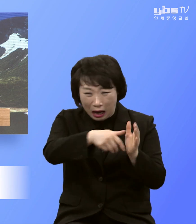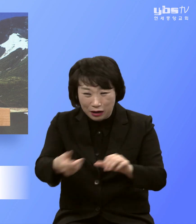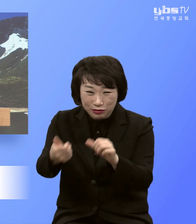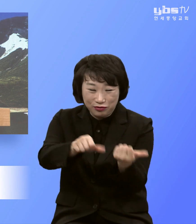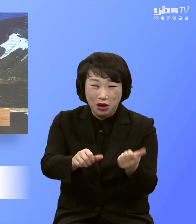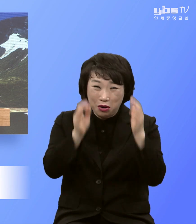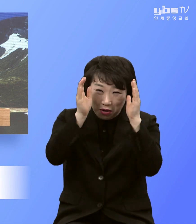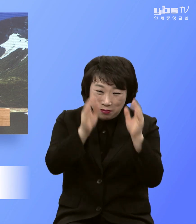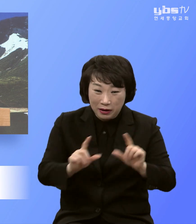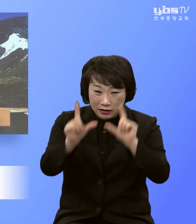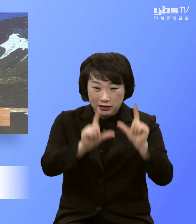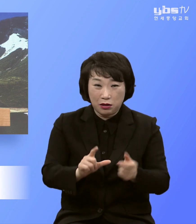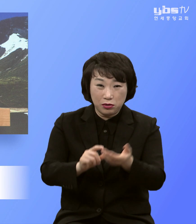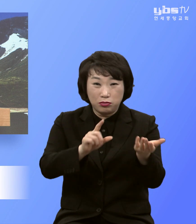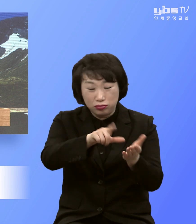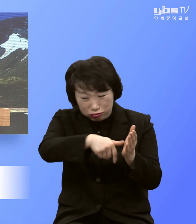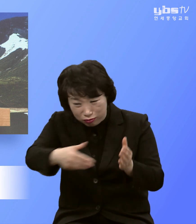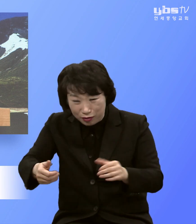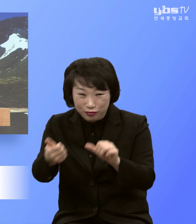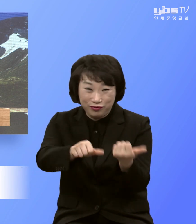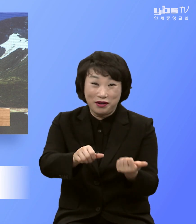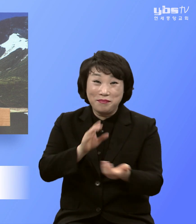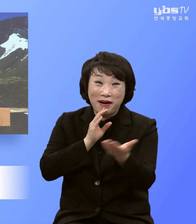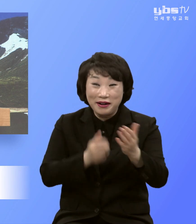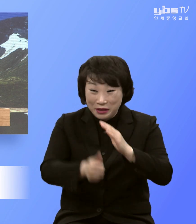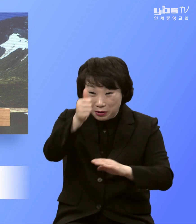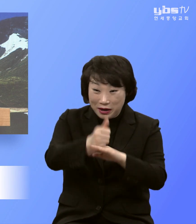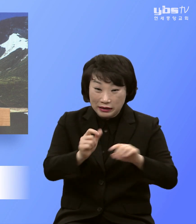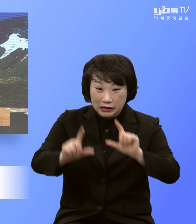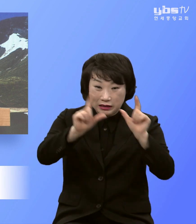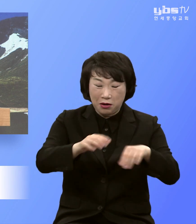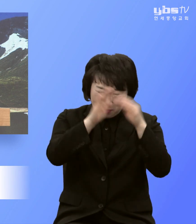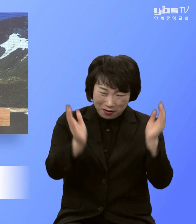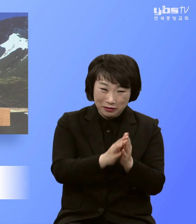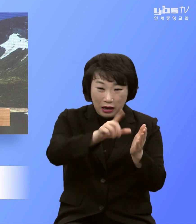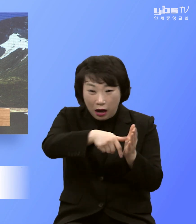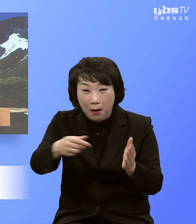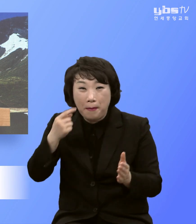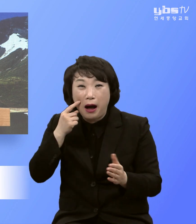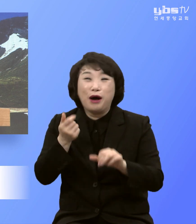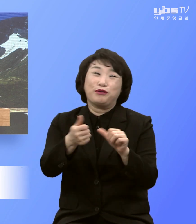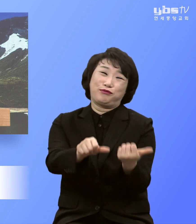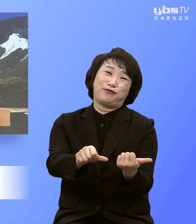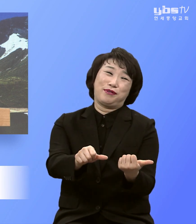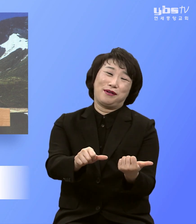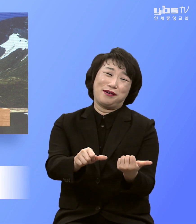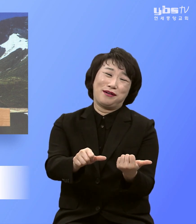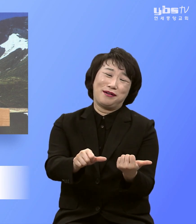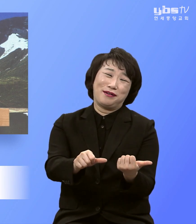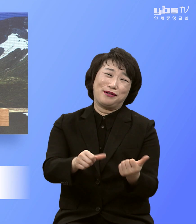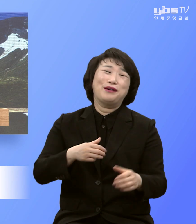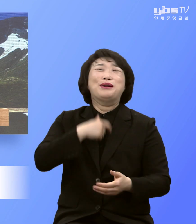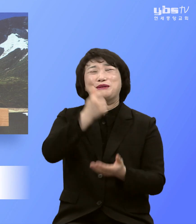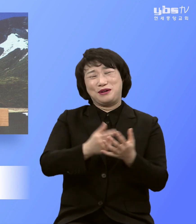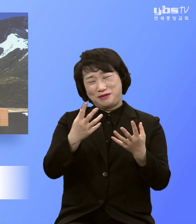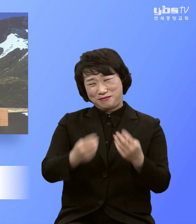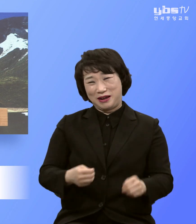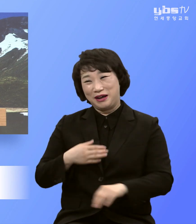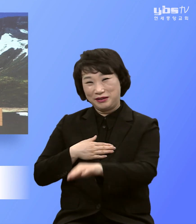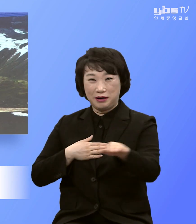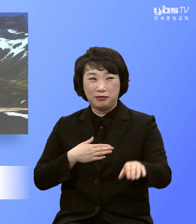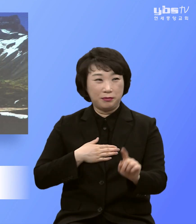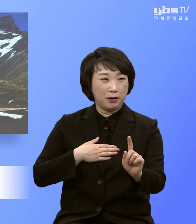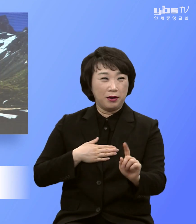공부해야 산다 다 죽잖아. 출세해야 산다 다 죽잖아. 여러분 보세요. 나는 그래도